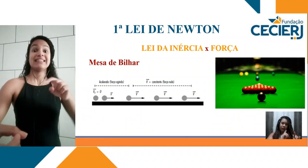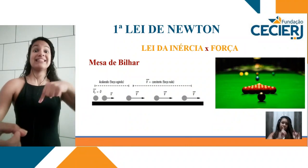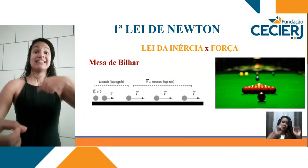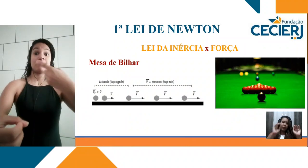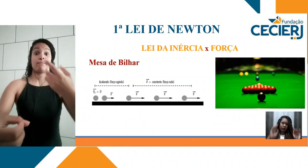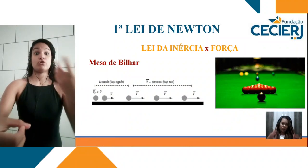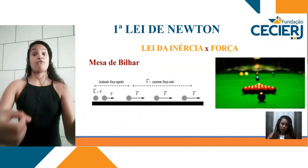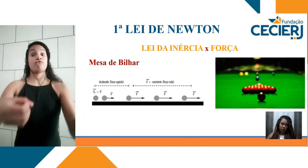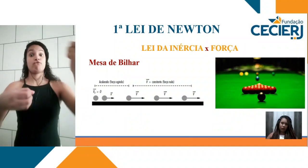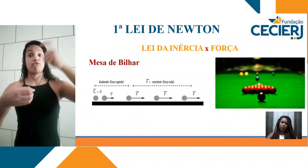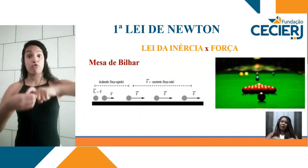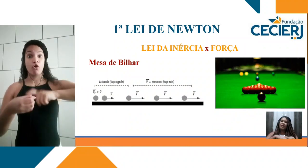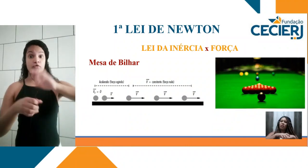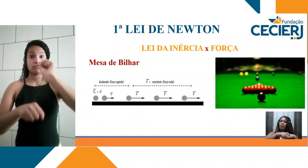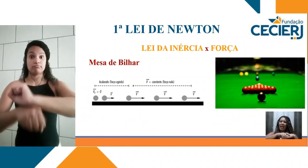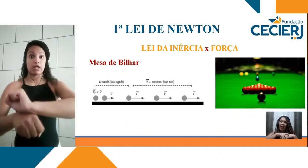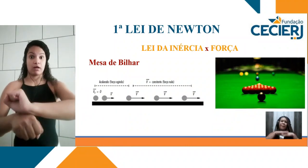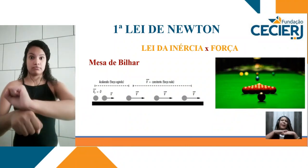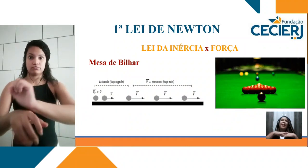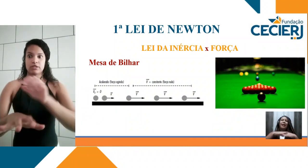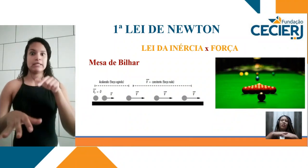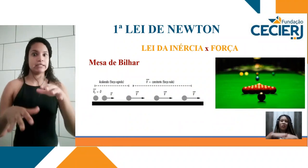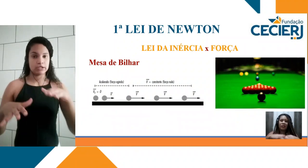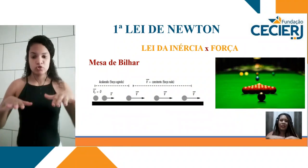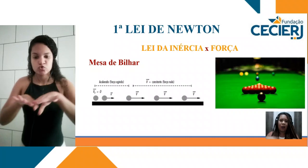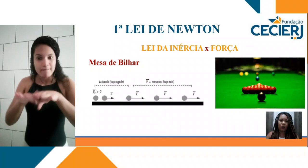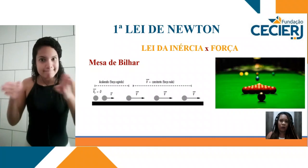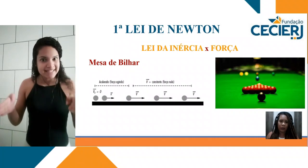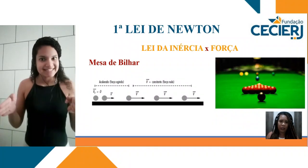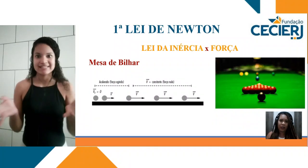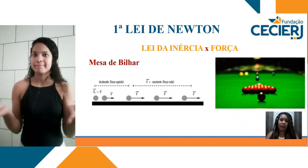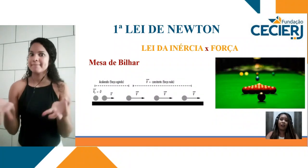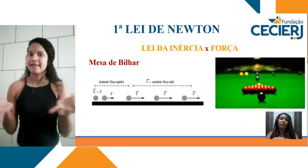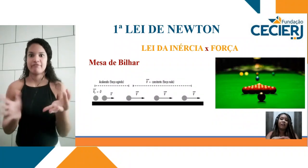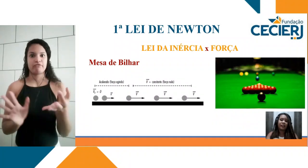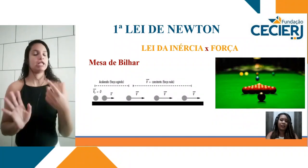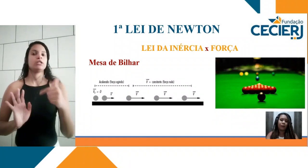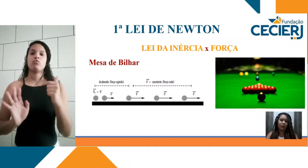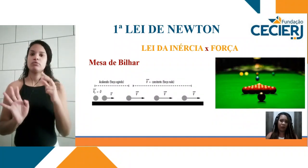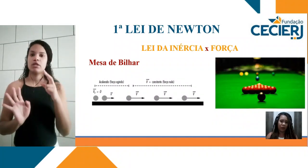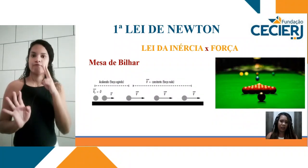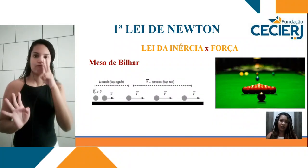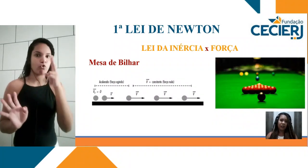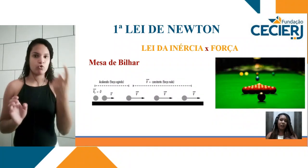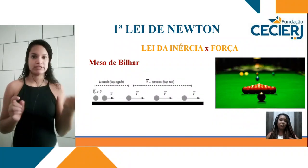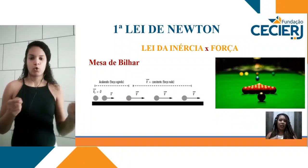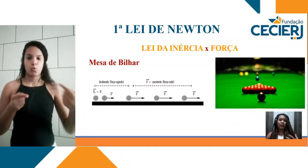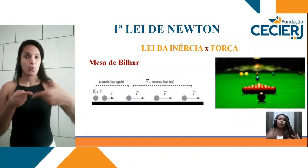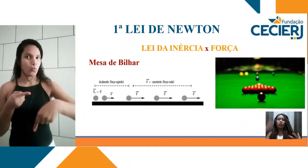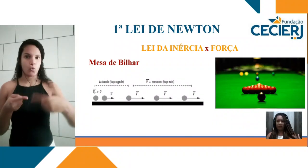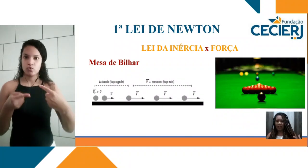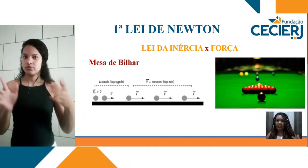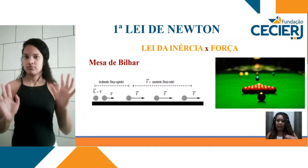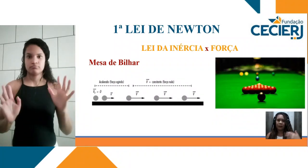inércia. Isso numa mesa de bilhar maravilhosa e ideal, ok? Ela não vai ter nenhuma força de